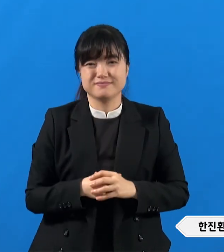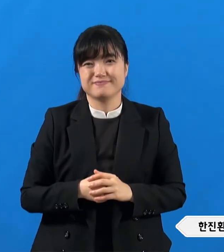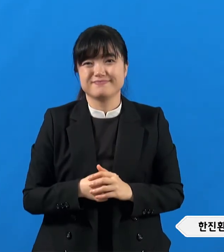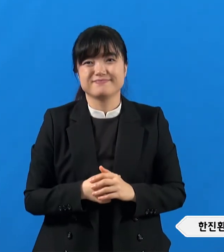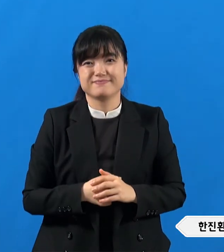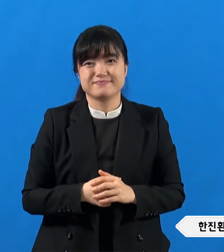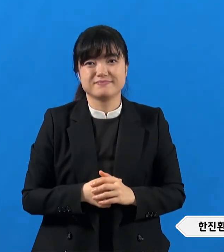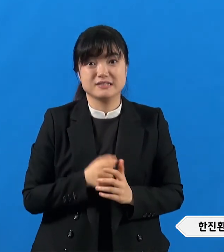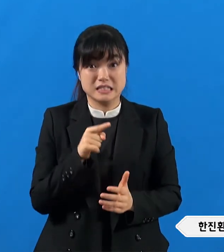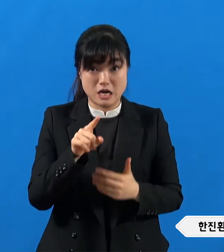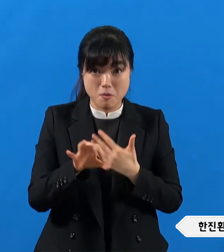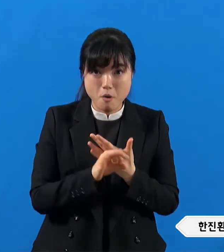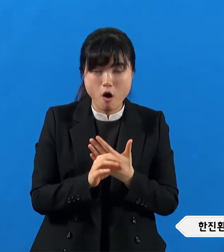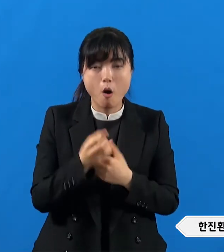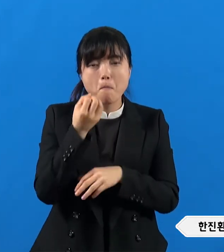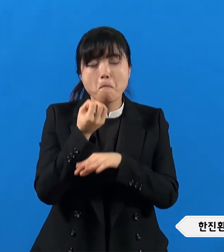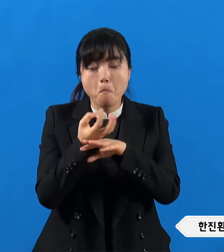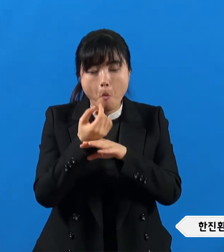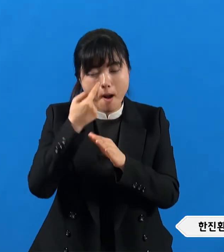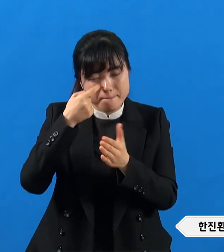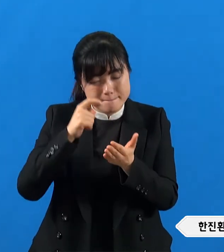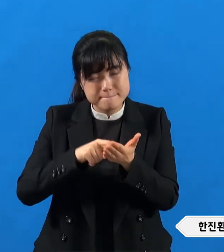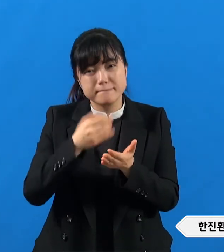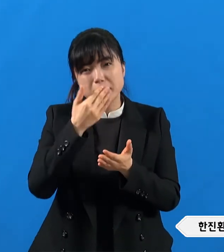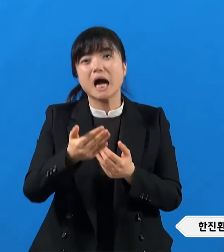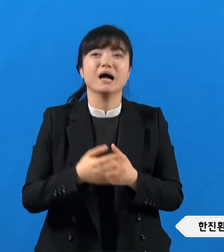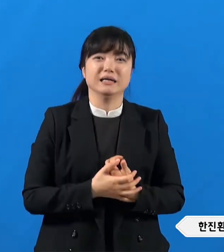그럴 때 여러분 보화를 만나게 될 것입니다.